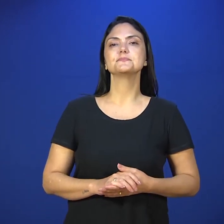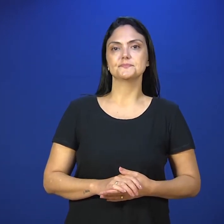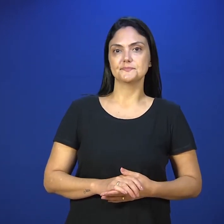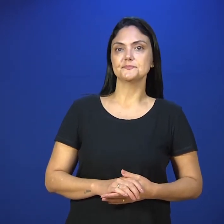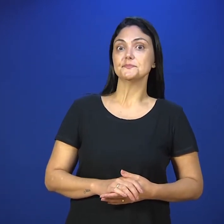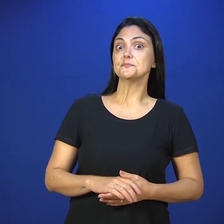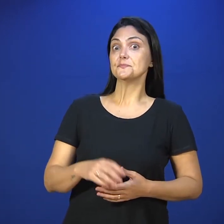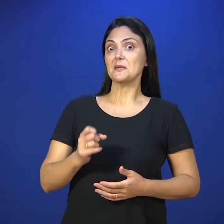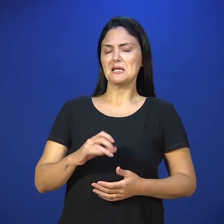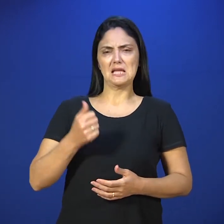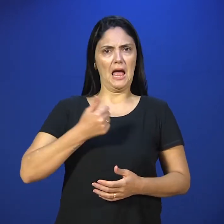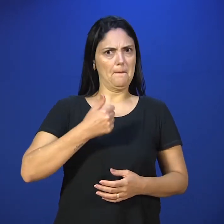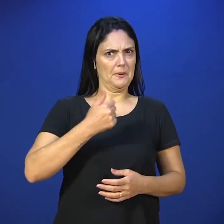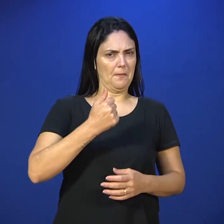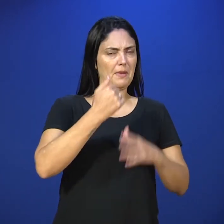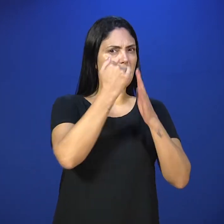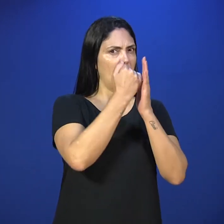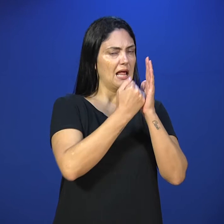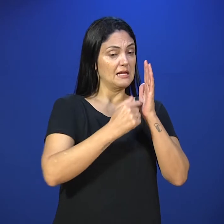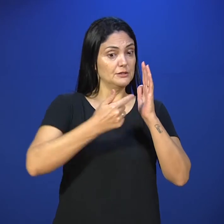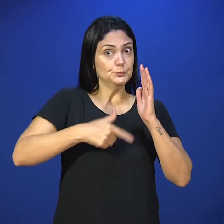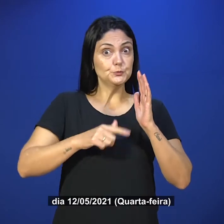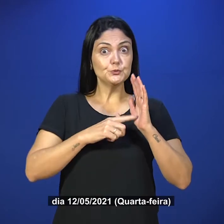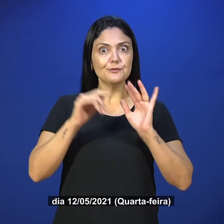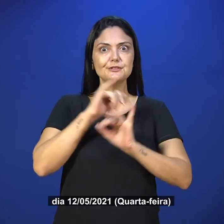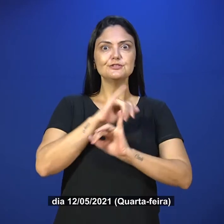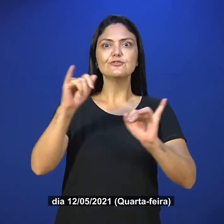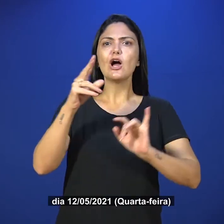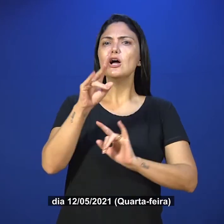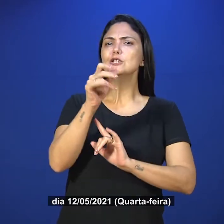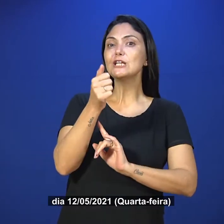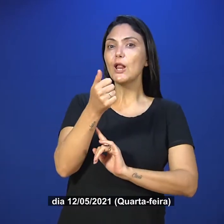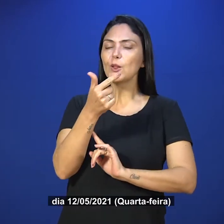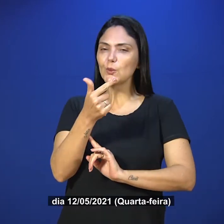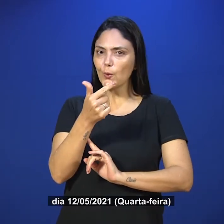19.3. A primeira reclassificação será divulgada no dia